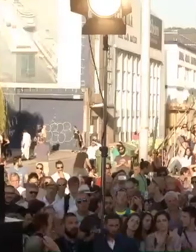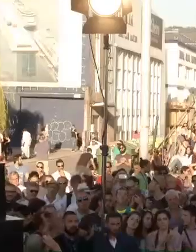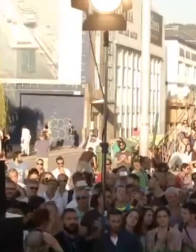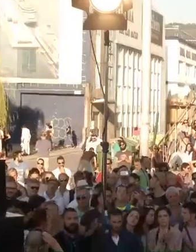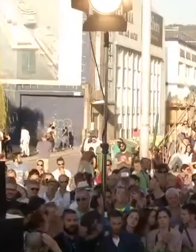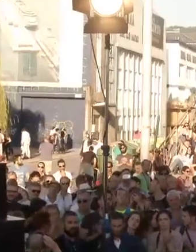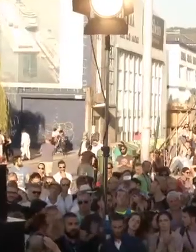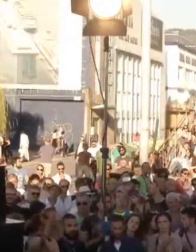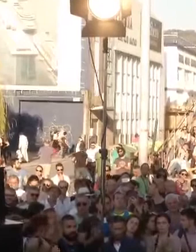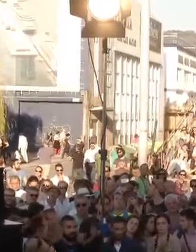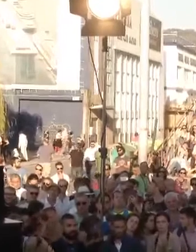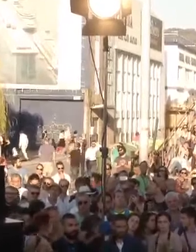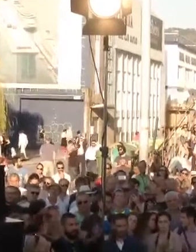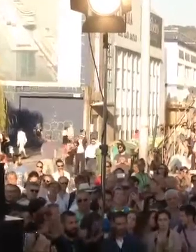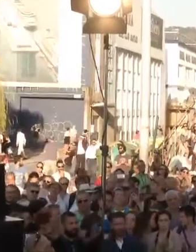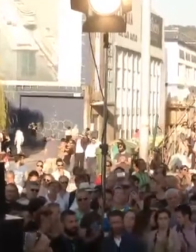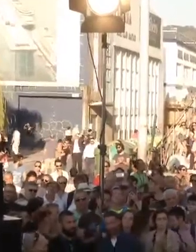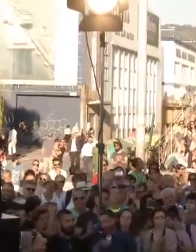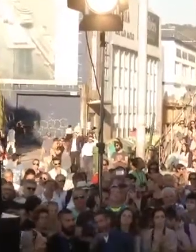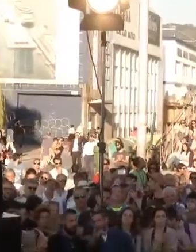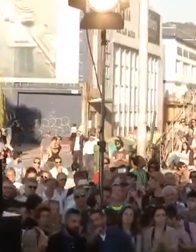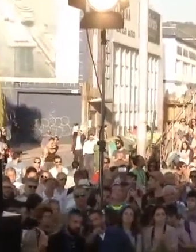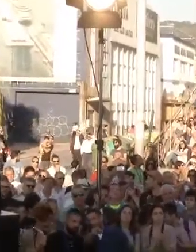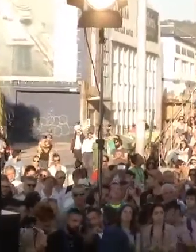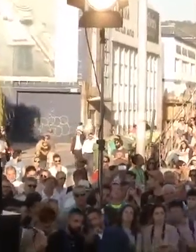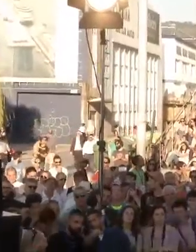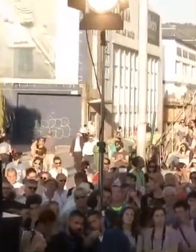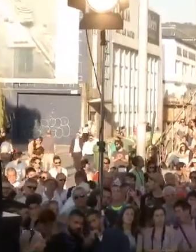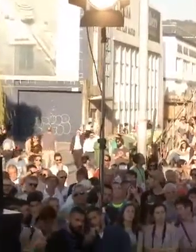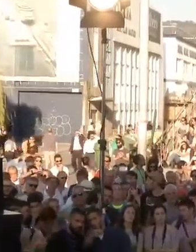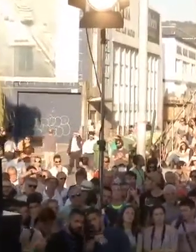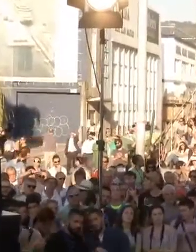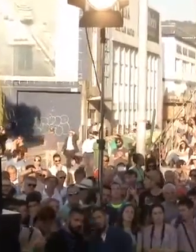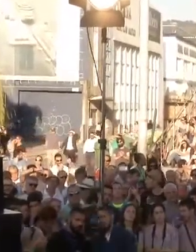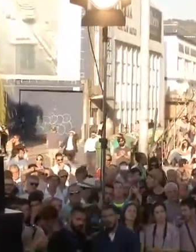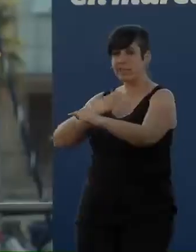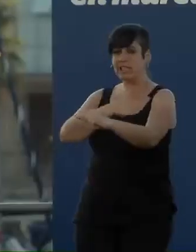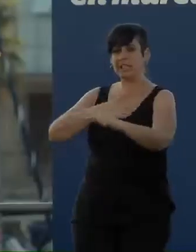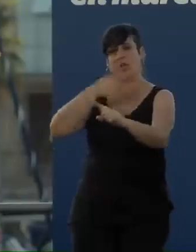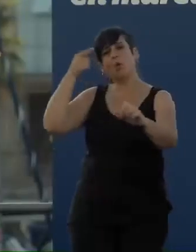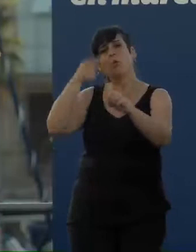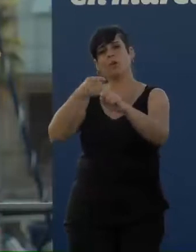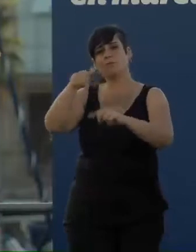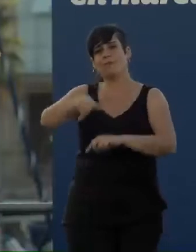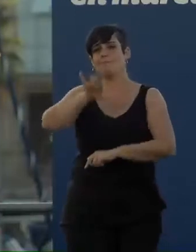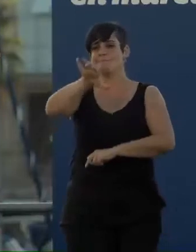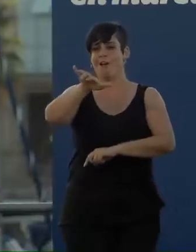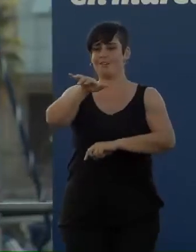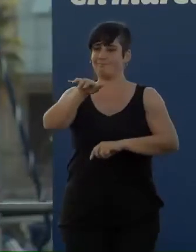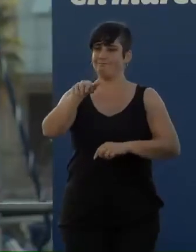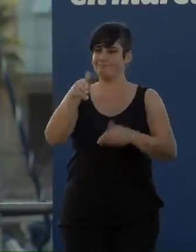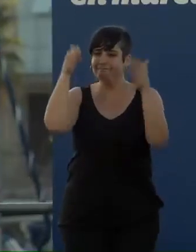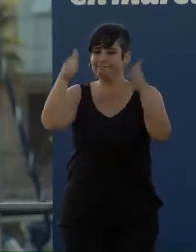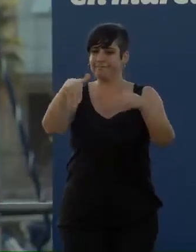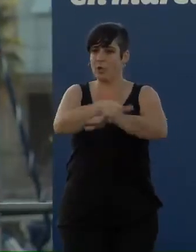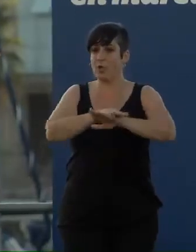2002 parao queremos transferencias para gobernar para noo país por eso ofrecemos nu programa